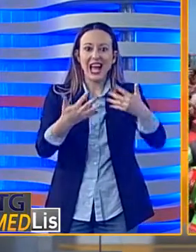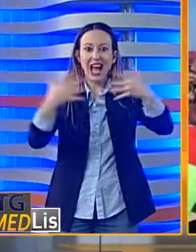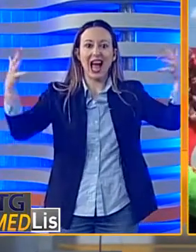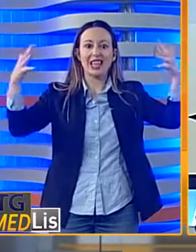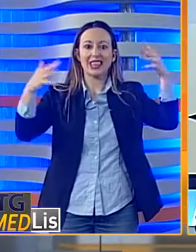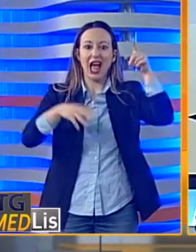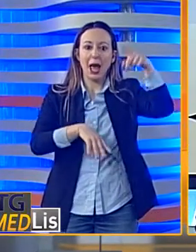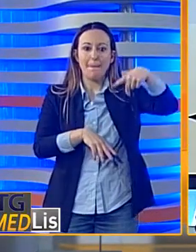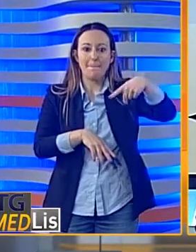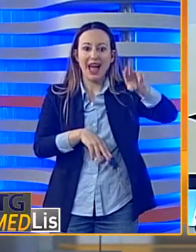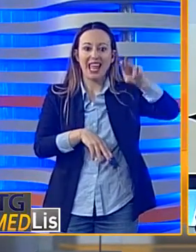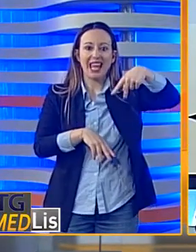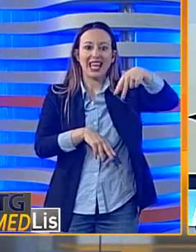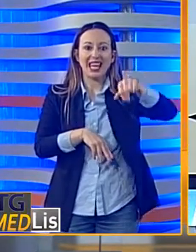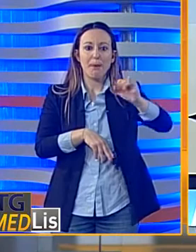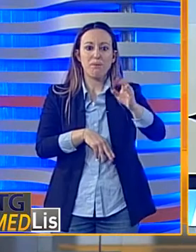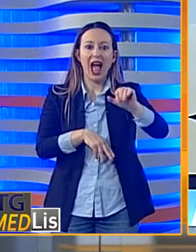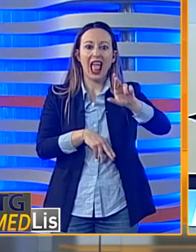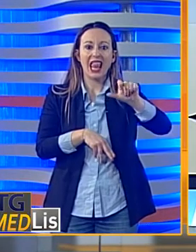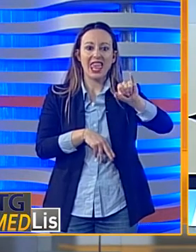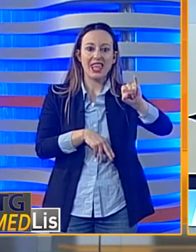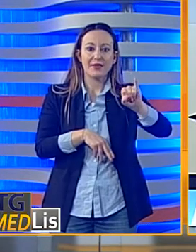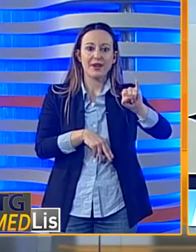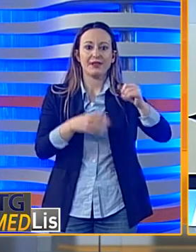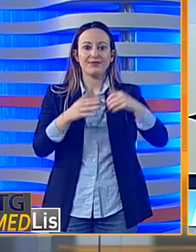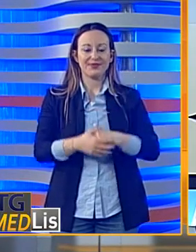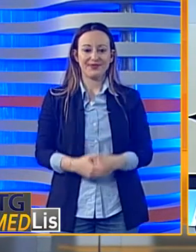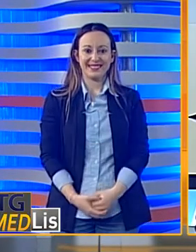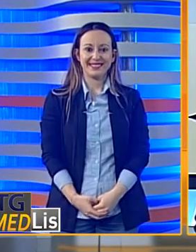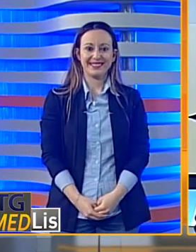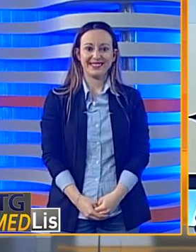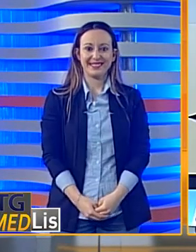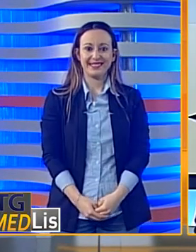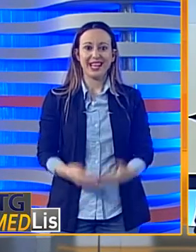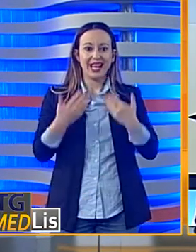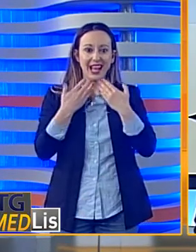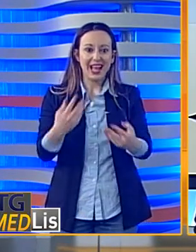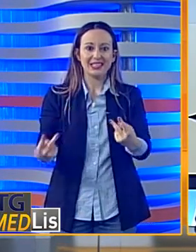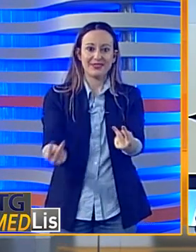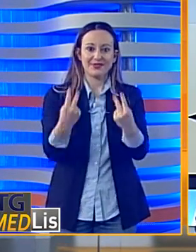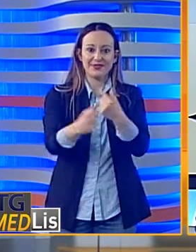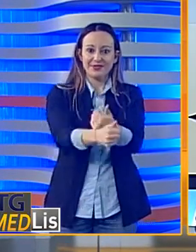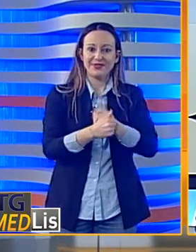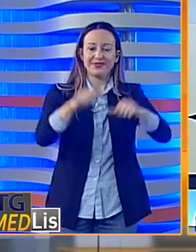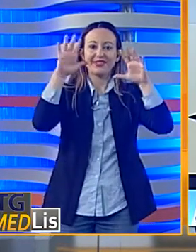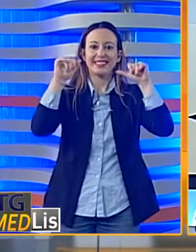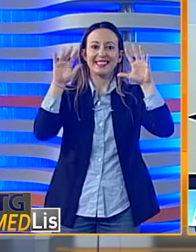vi ringraziamo e vi rimandiamo alla prossima edizione. Arrivederci.